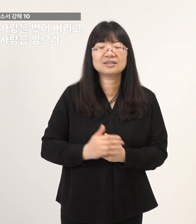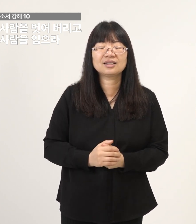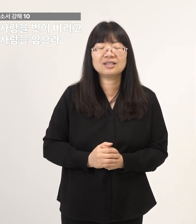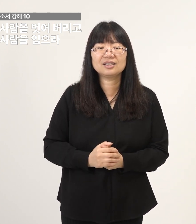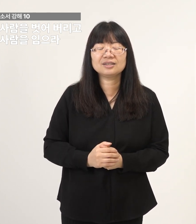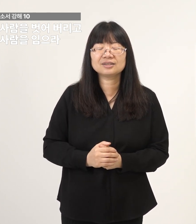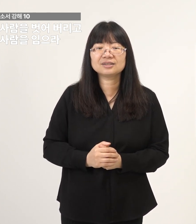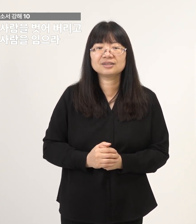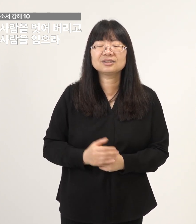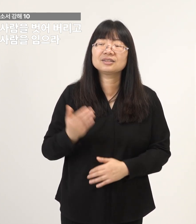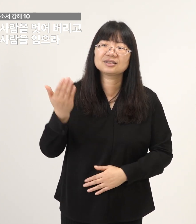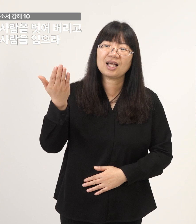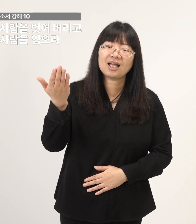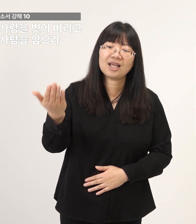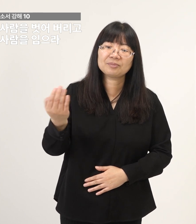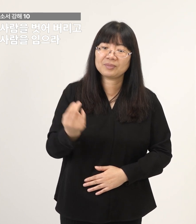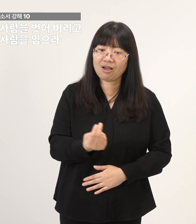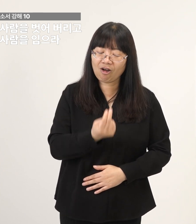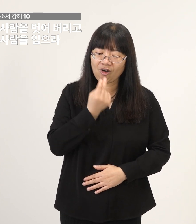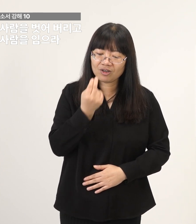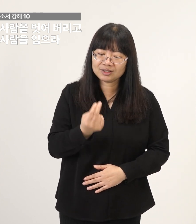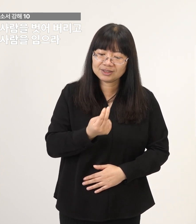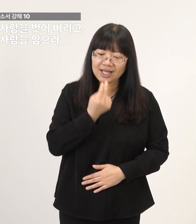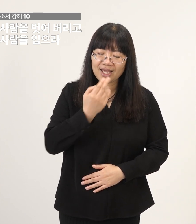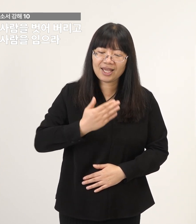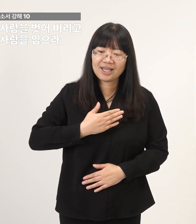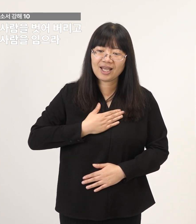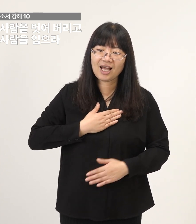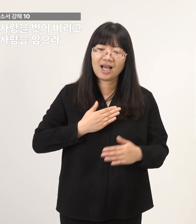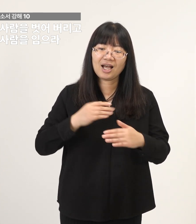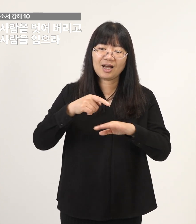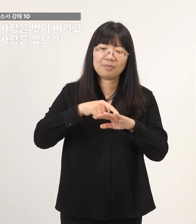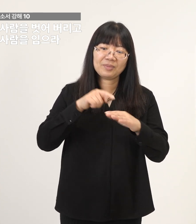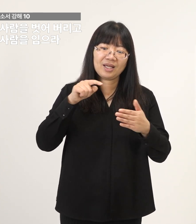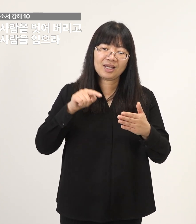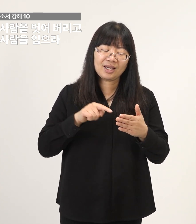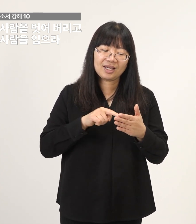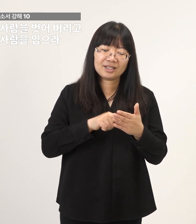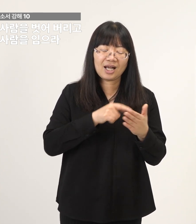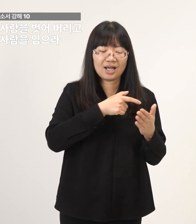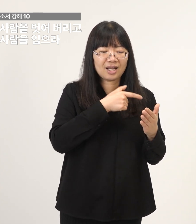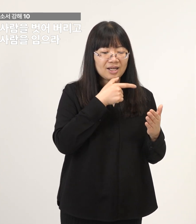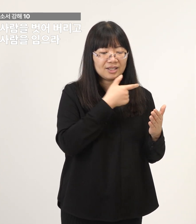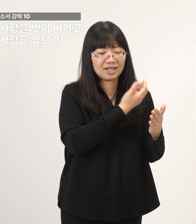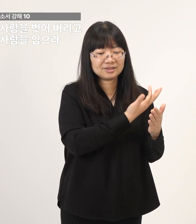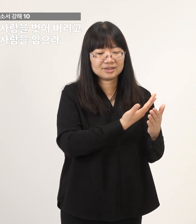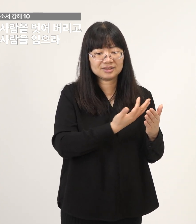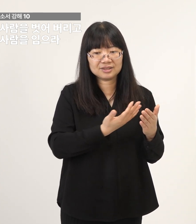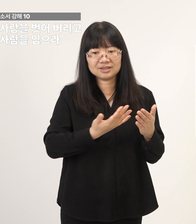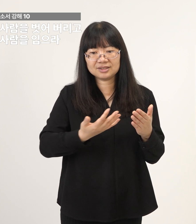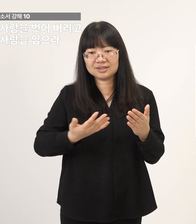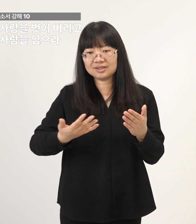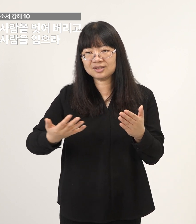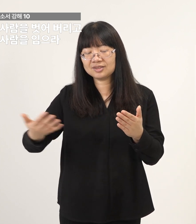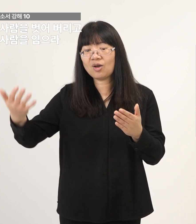사람이로다. 그 생명 내 맘에